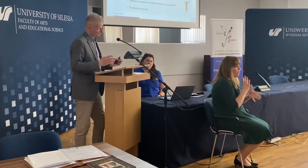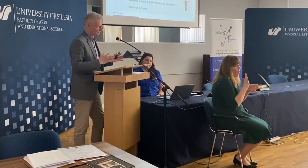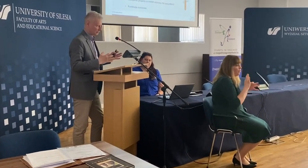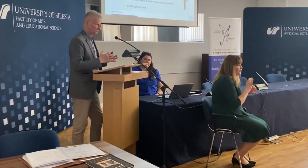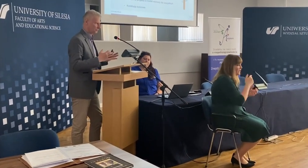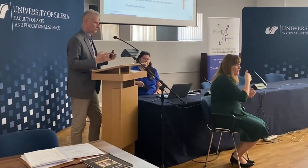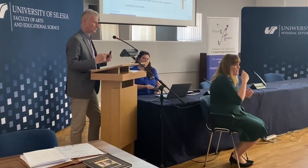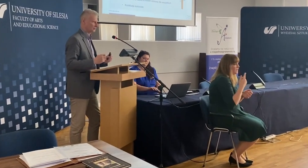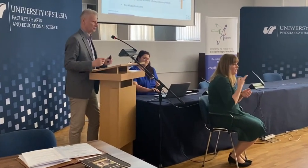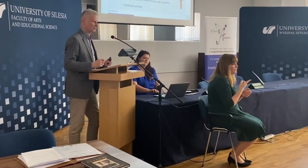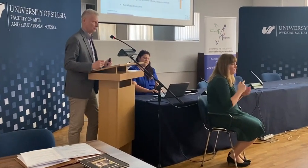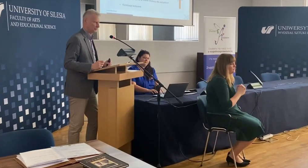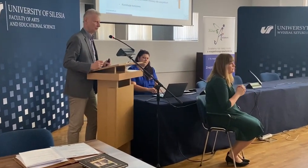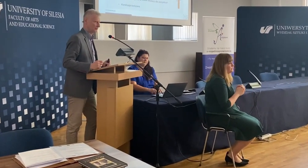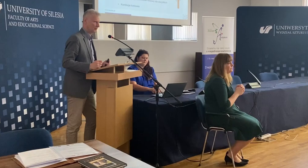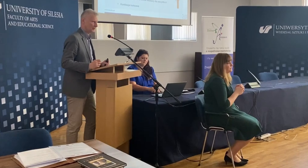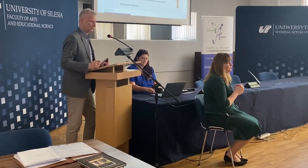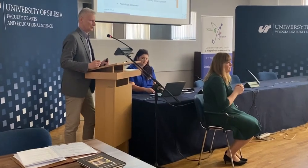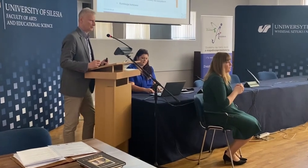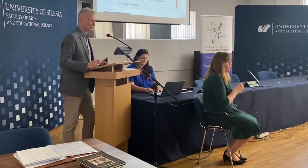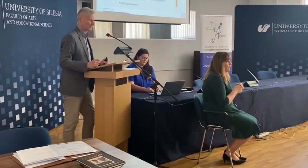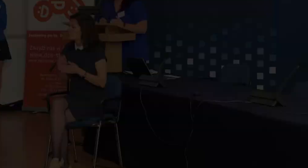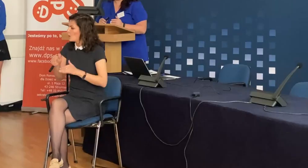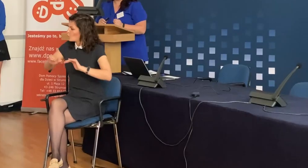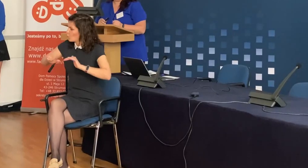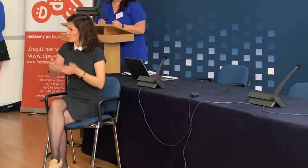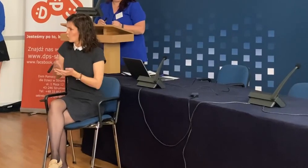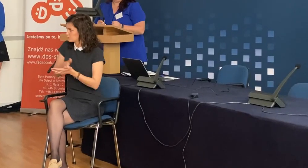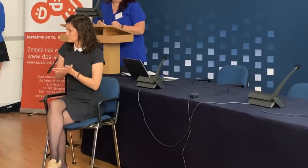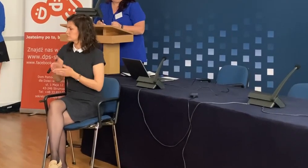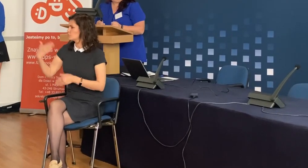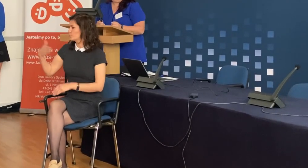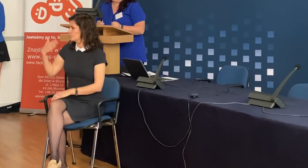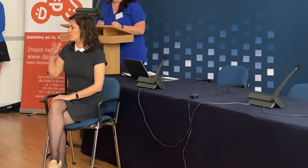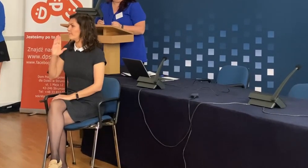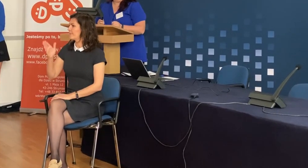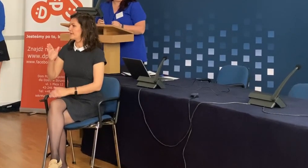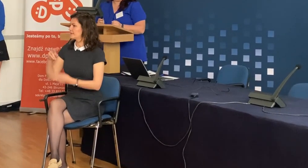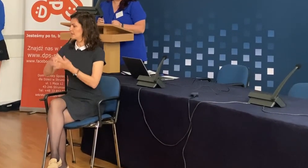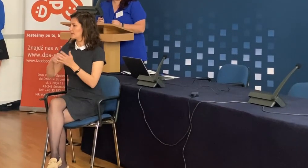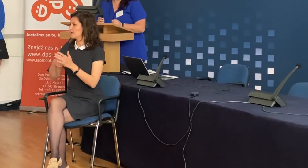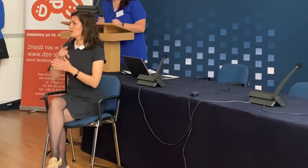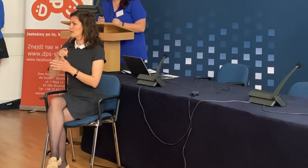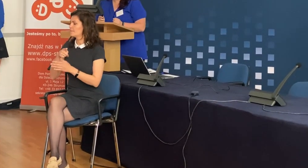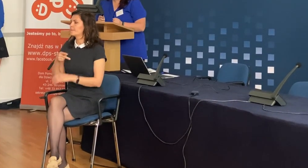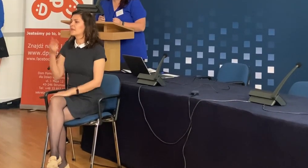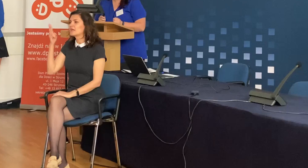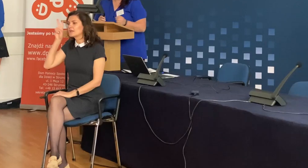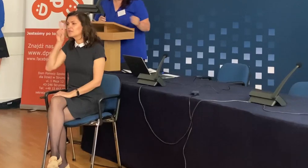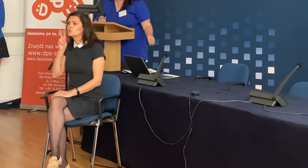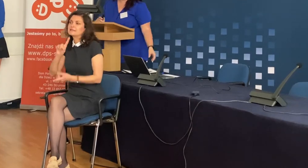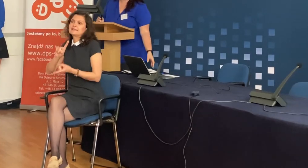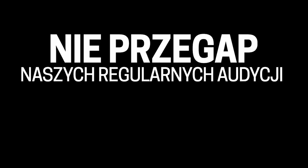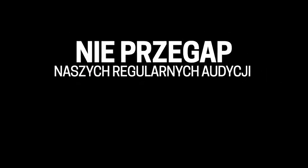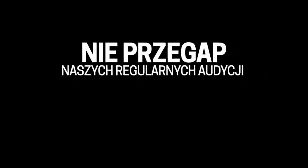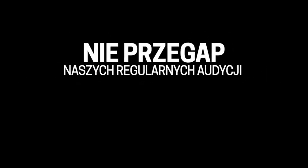aspołeczny następuje osób które wykorzystają dla portalu Śląska Cieszyńskiego x.pl marketing telesz